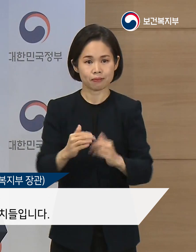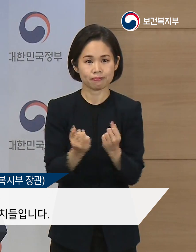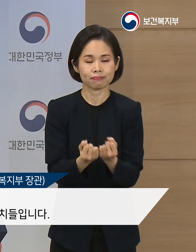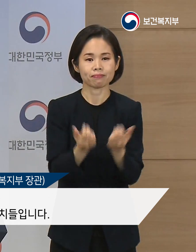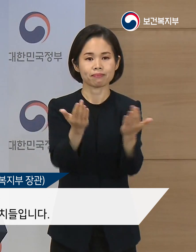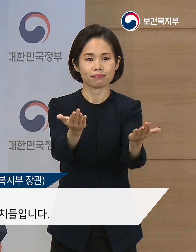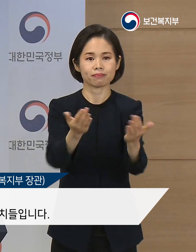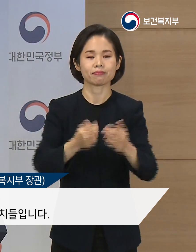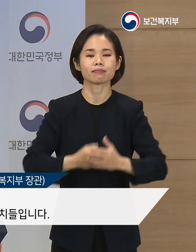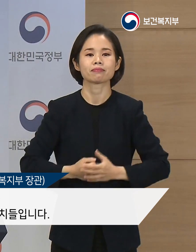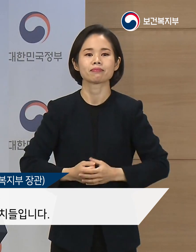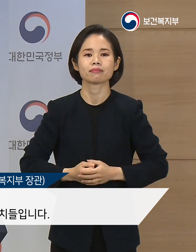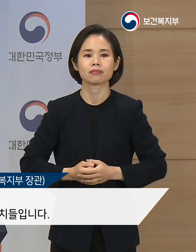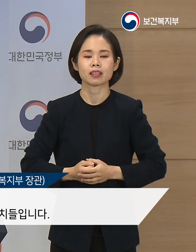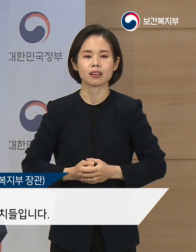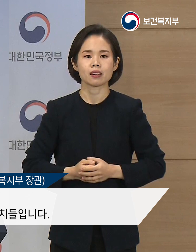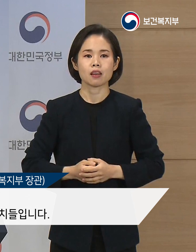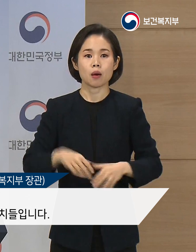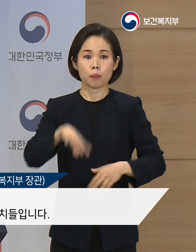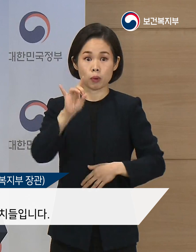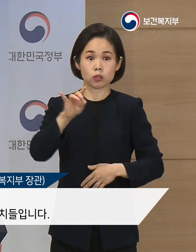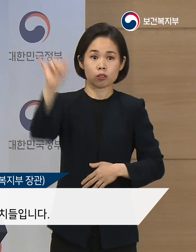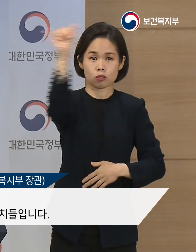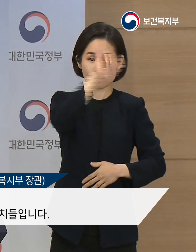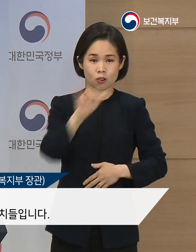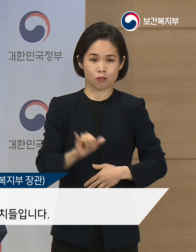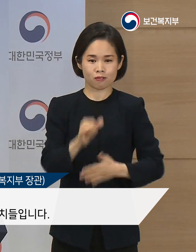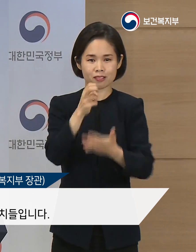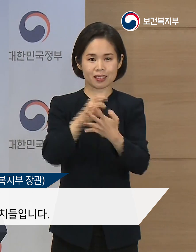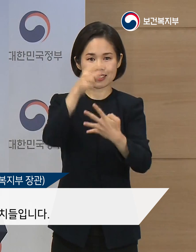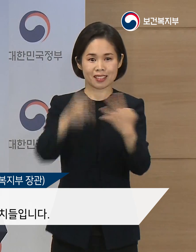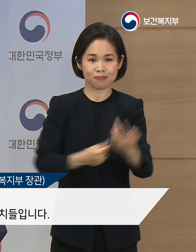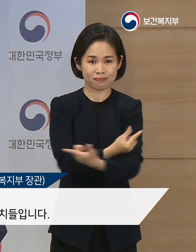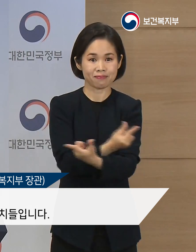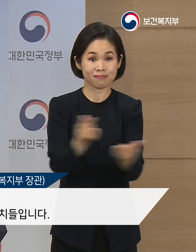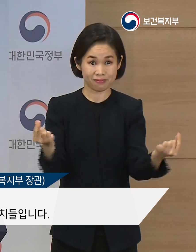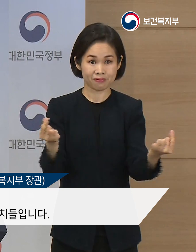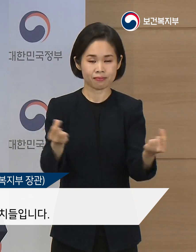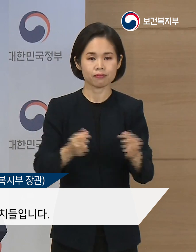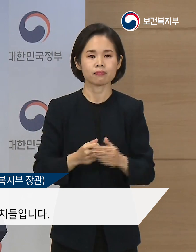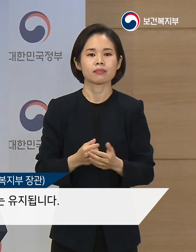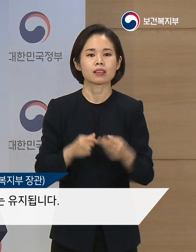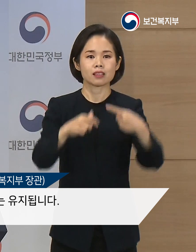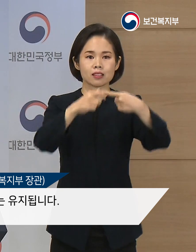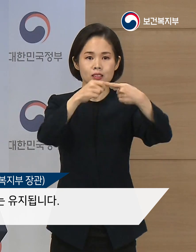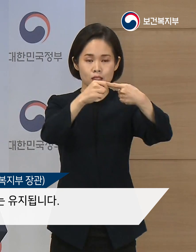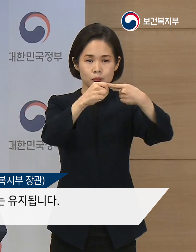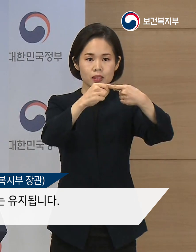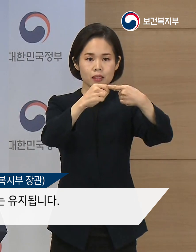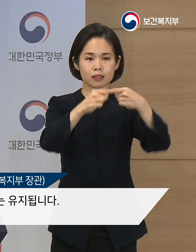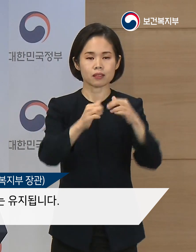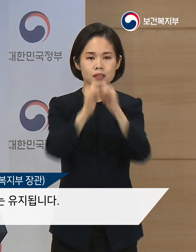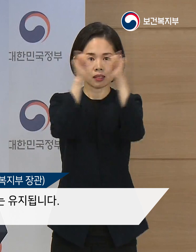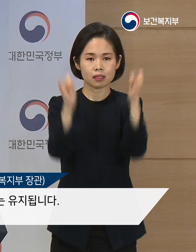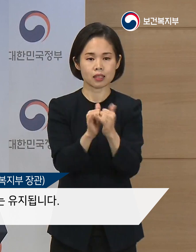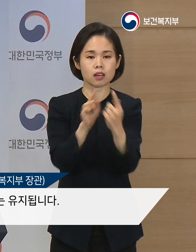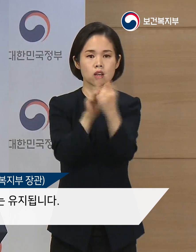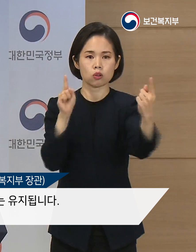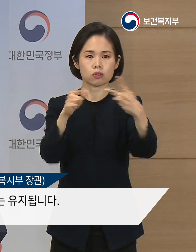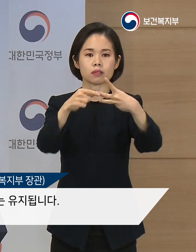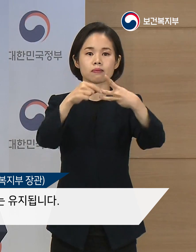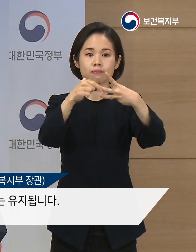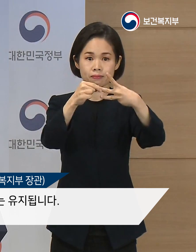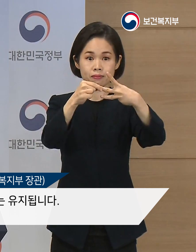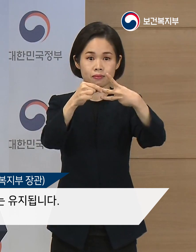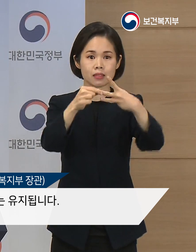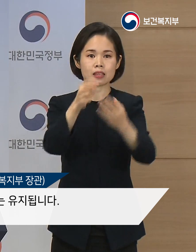다음과 같습니다. 우선 전국적으로 공통으로 적용되는 조치들입니다. 첫째, 2단계